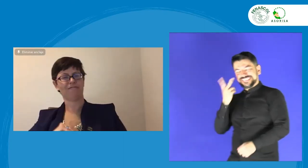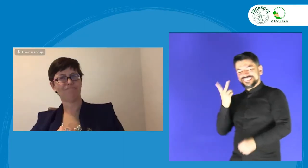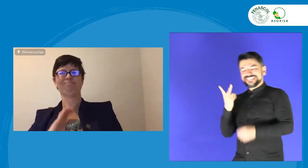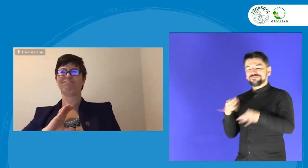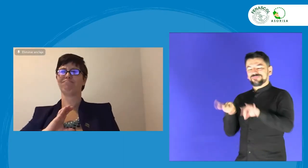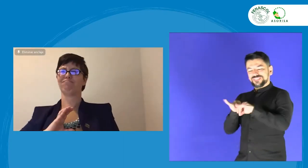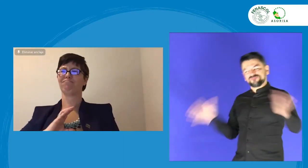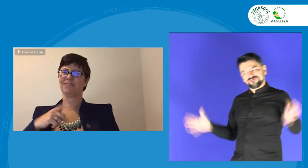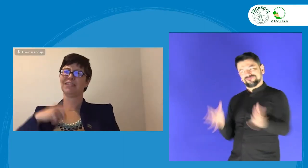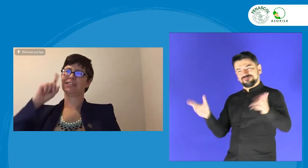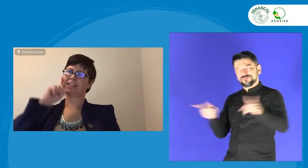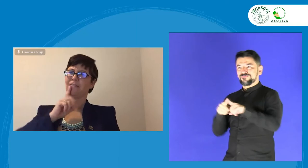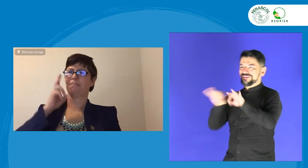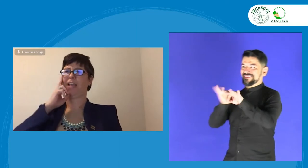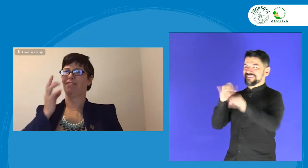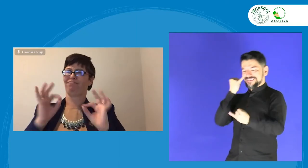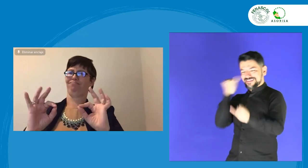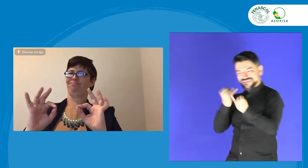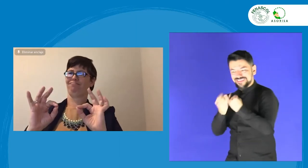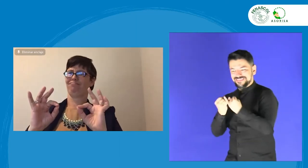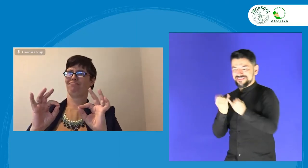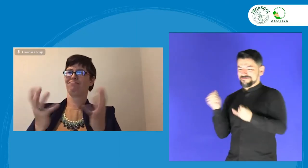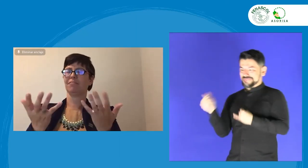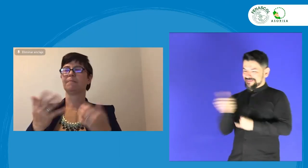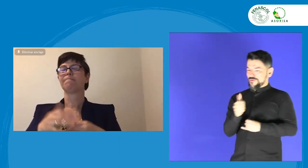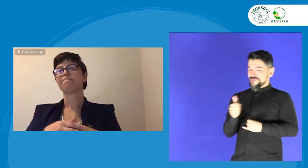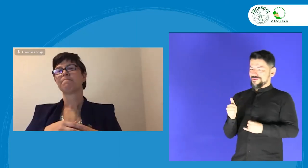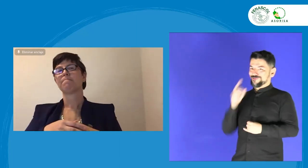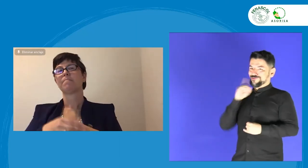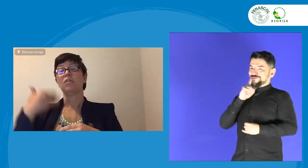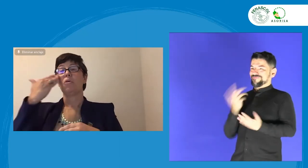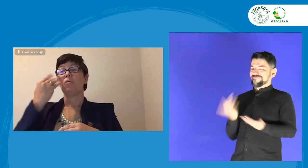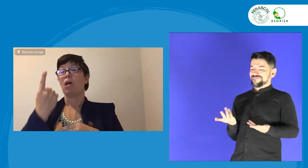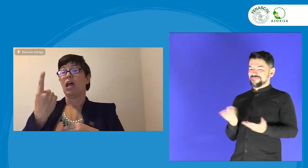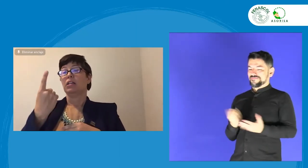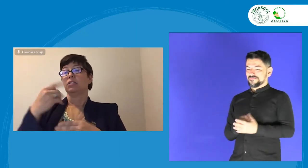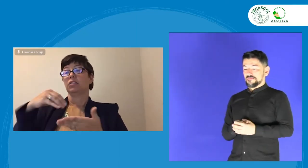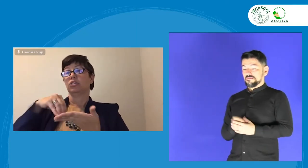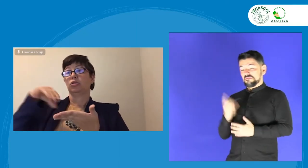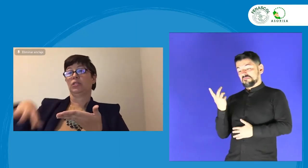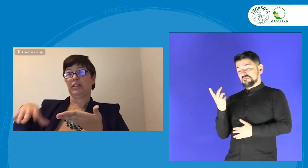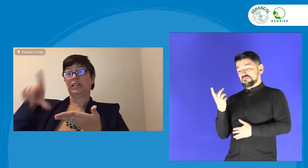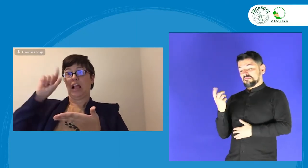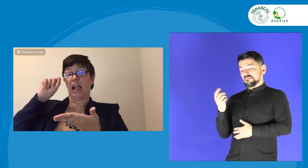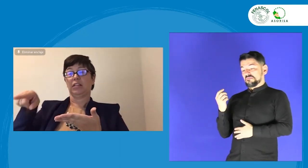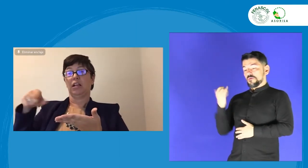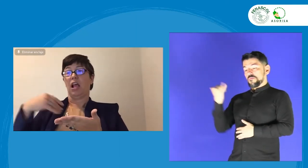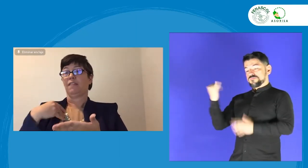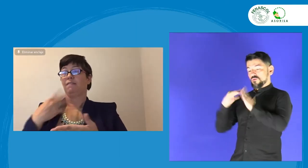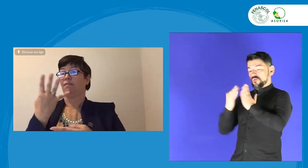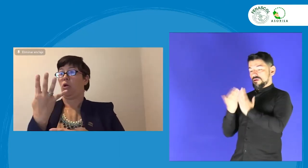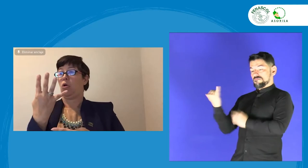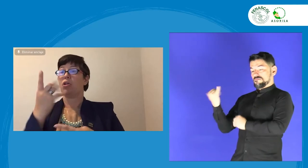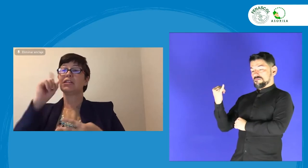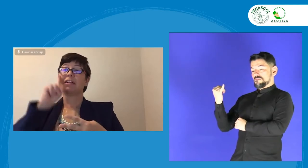se trabaja, no se trata de este tema desde el principio. Y es algo que debemos trabajar con los niños y niñas y ver que pues no hay